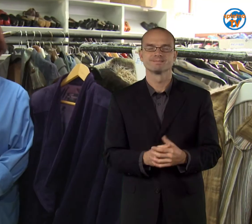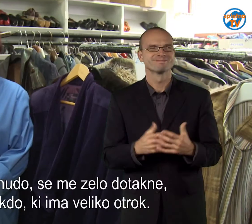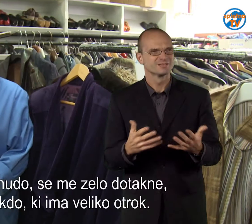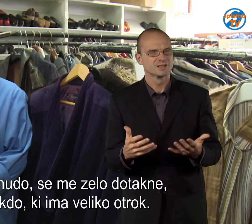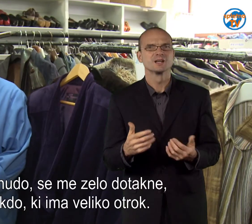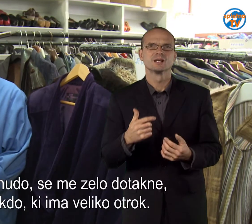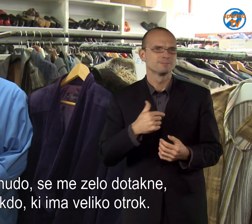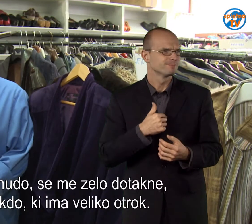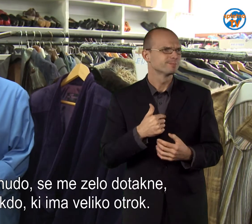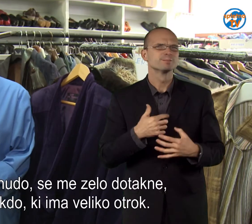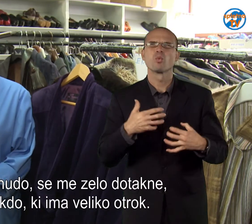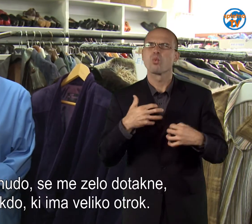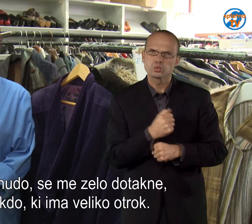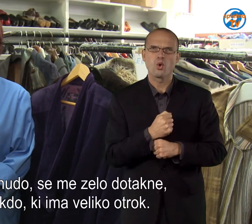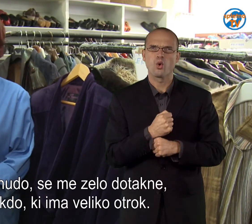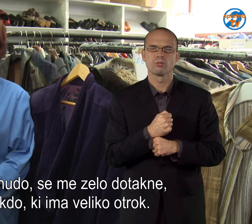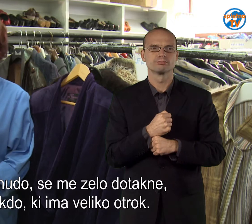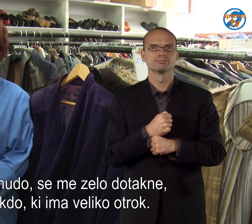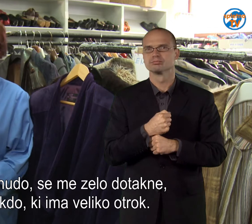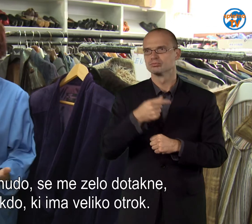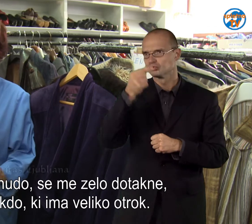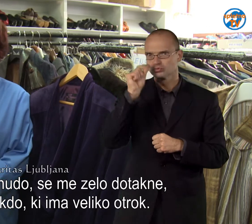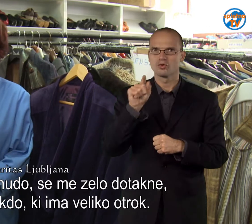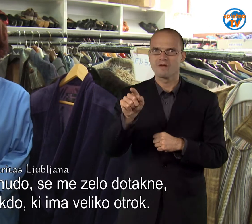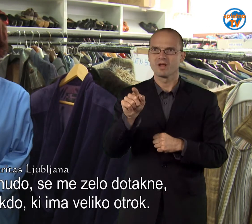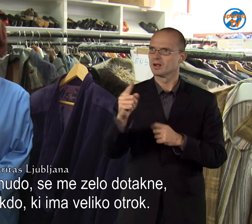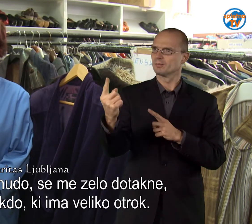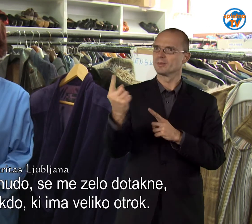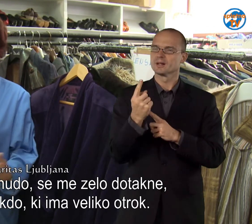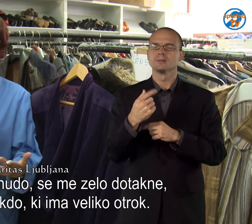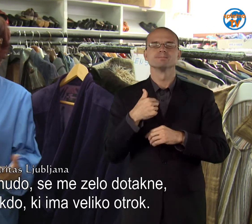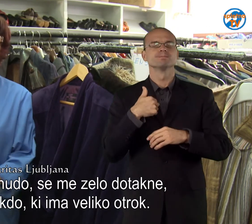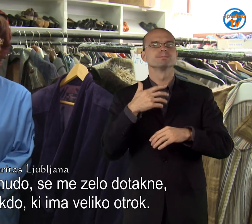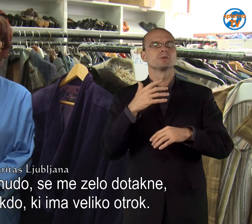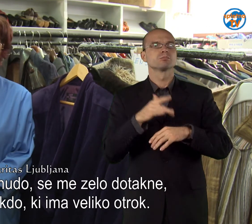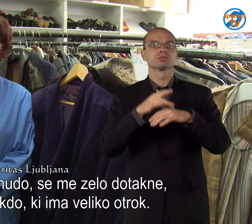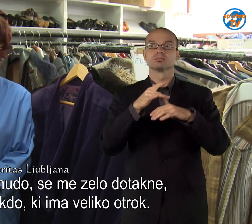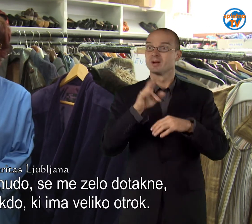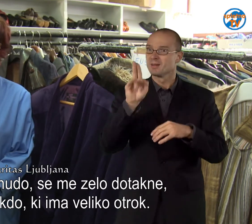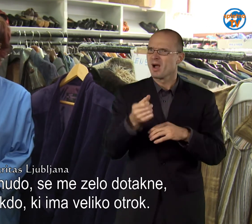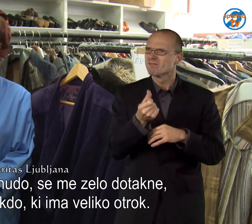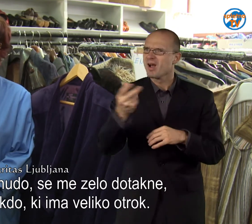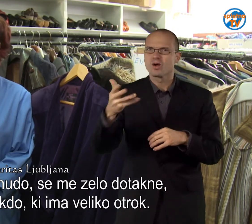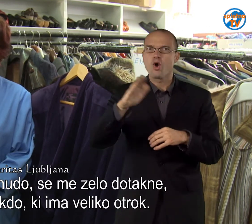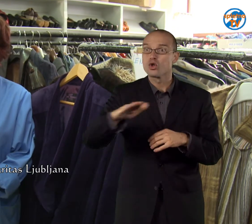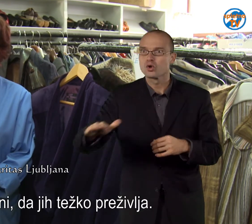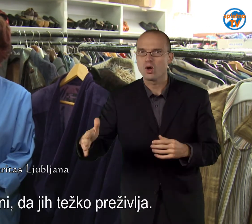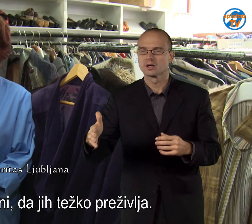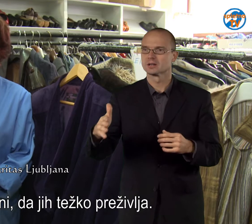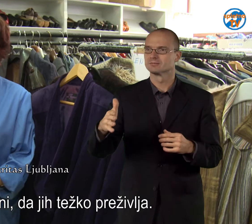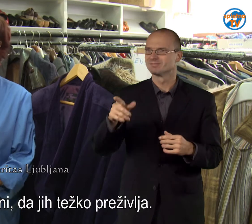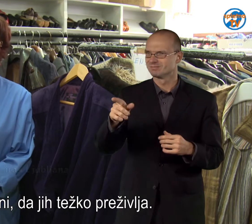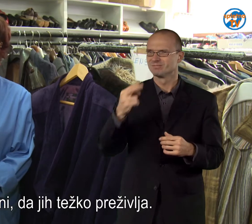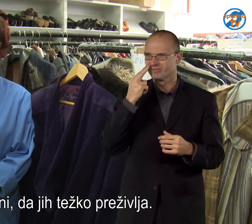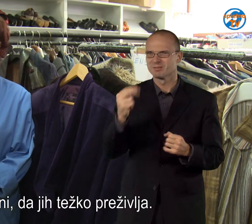Je pa zelo hudo, če pride ena stranka oziroma se me zelo dotakne, če ima veliko otrok. To pomeni, da